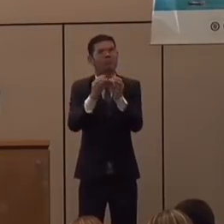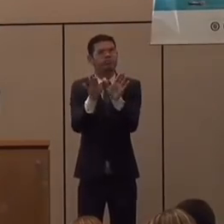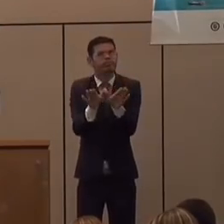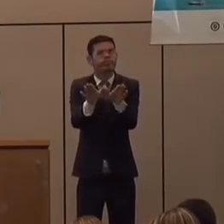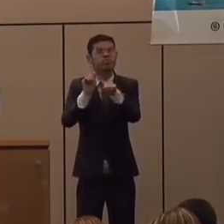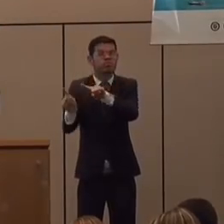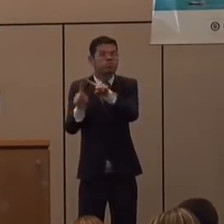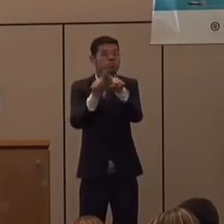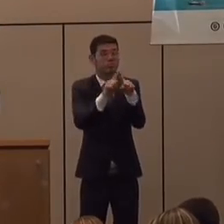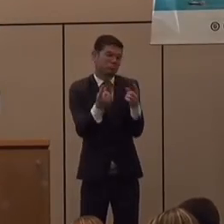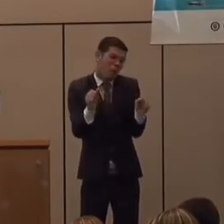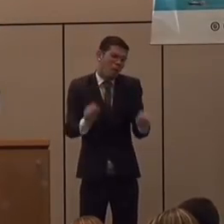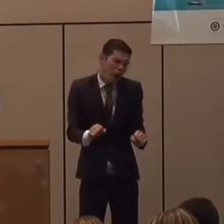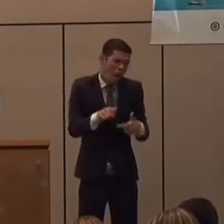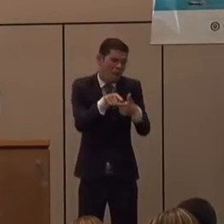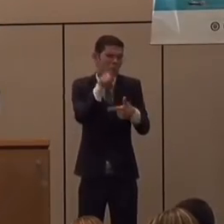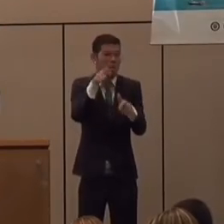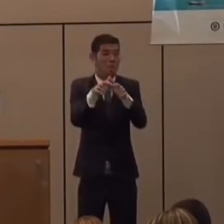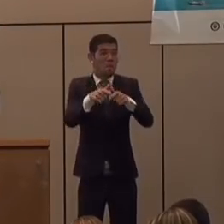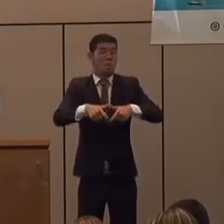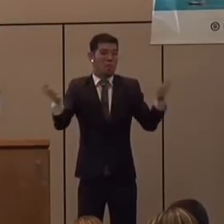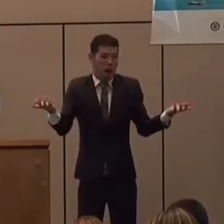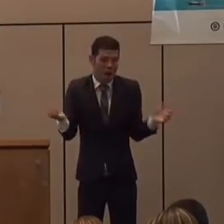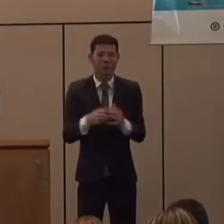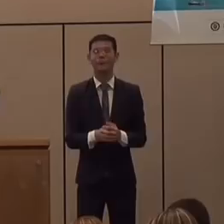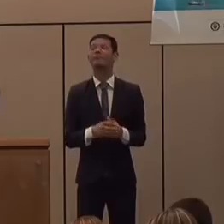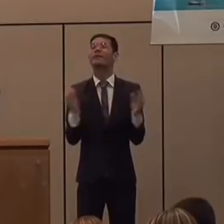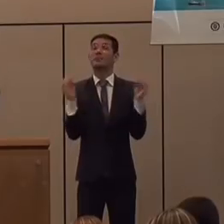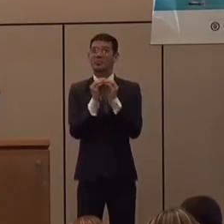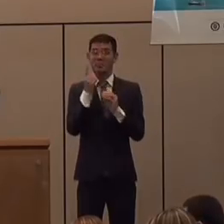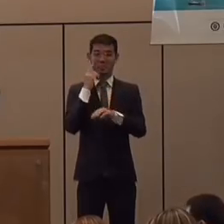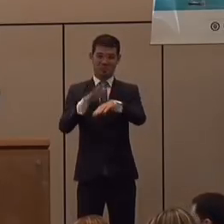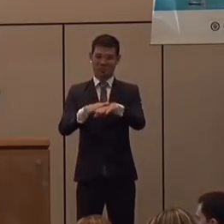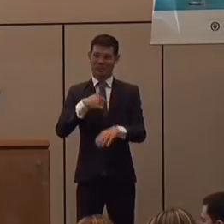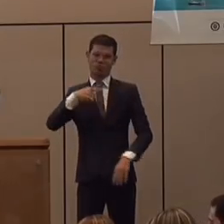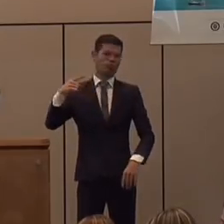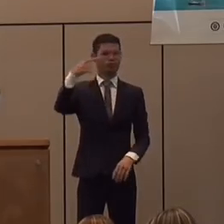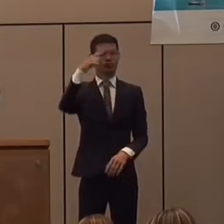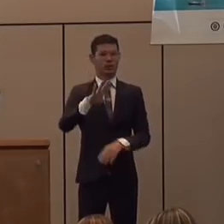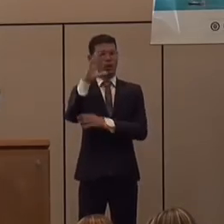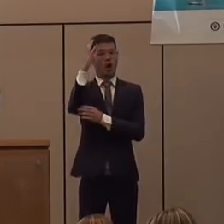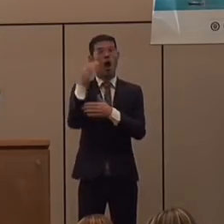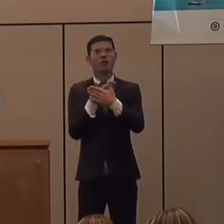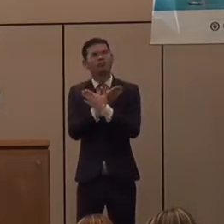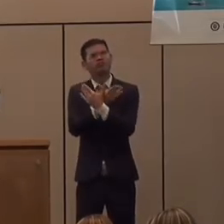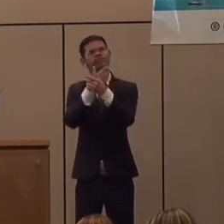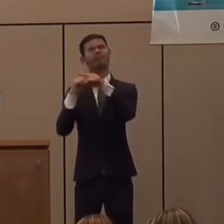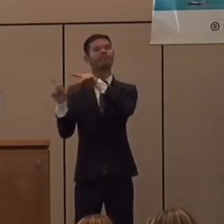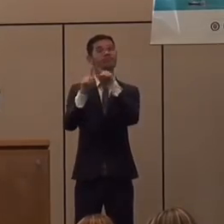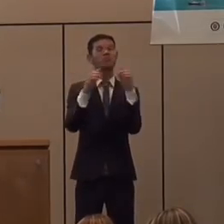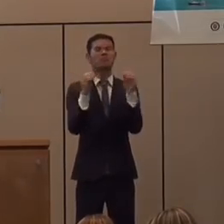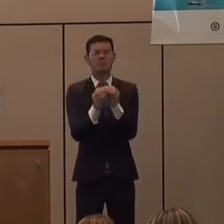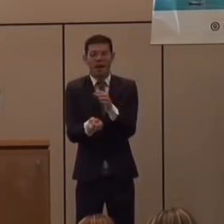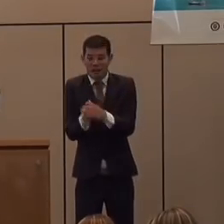adicionalmente si tenemos en cuenta que no solamente somos el número uno en aves sino que tenemos más de 50.000 especies de